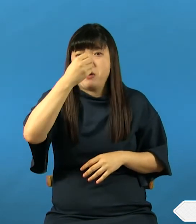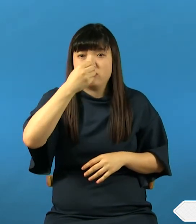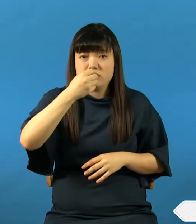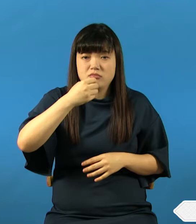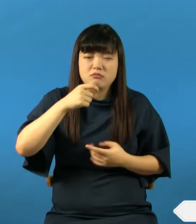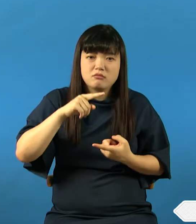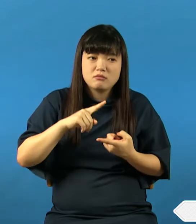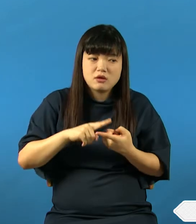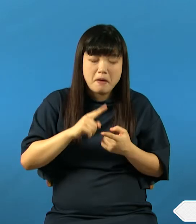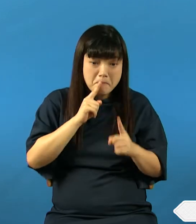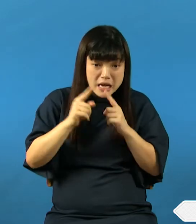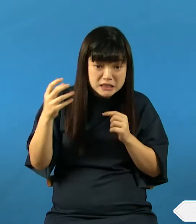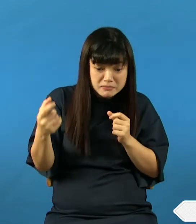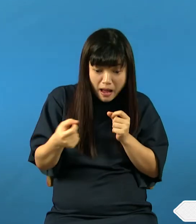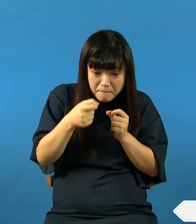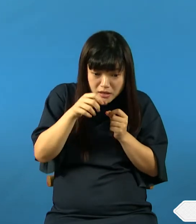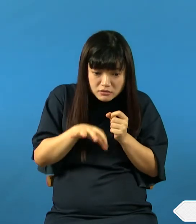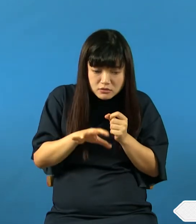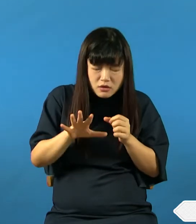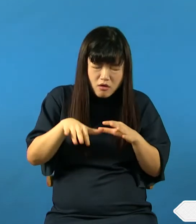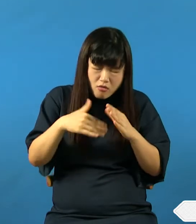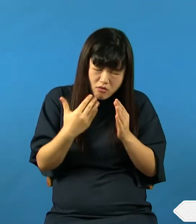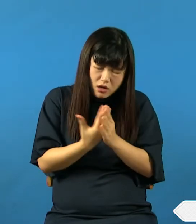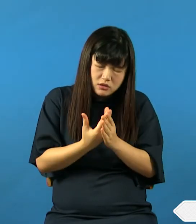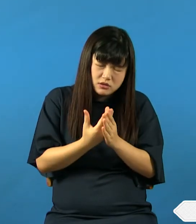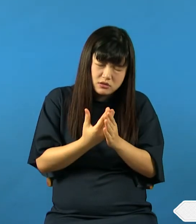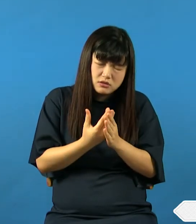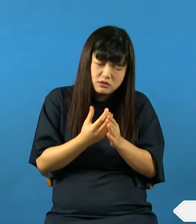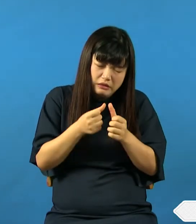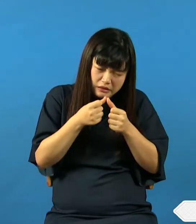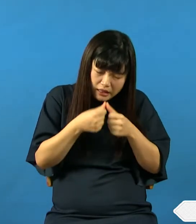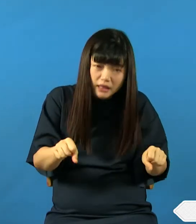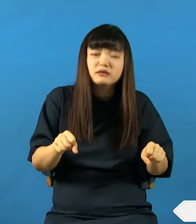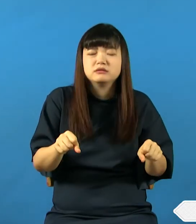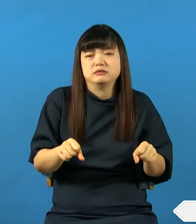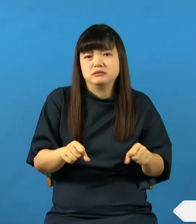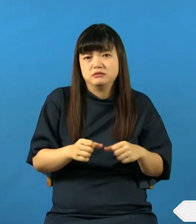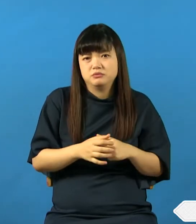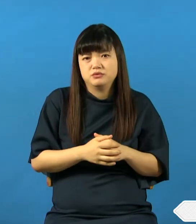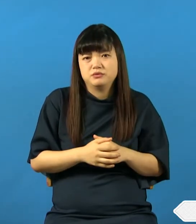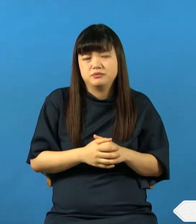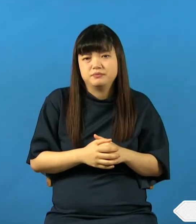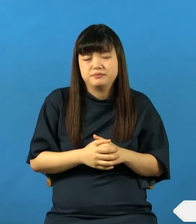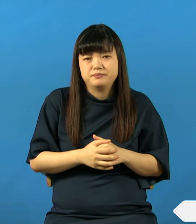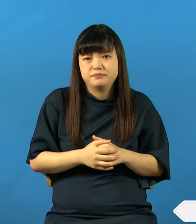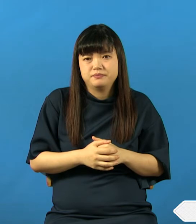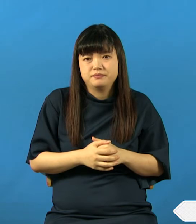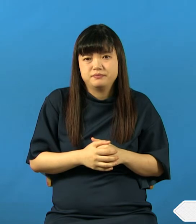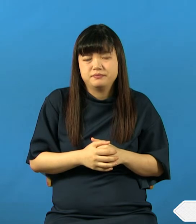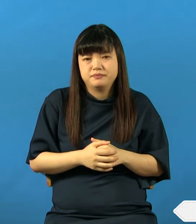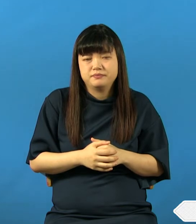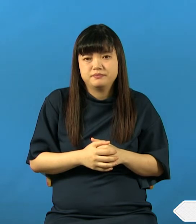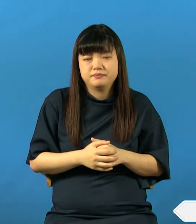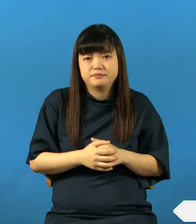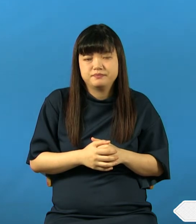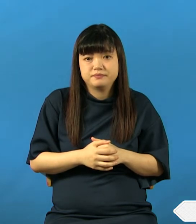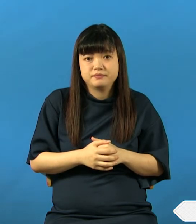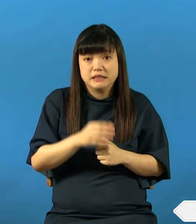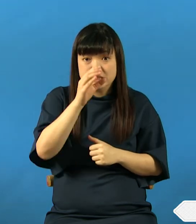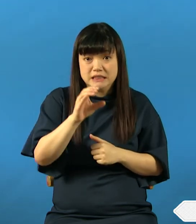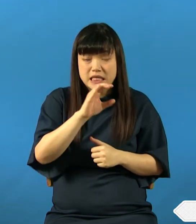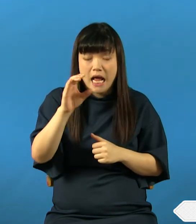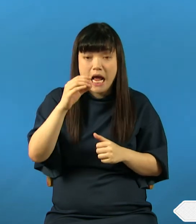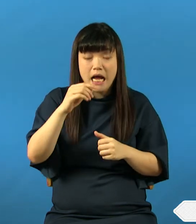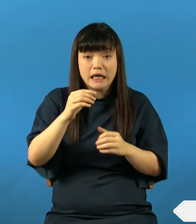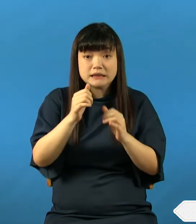자기 기만, 말씀 앞에서 철저하게 깨트리고 그래서 낮아지는 것입니다.